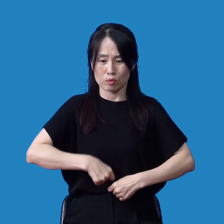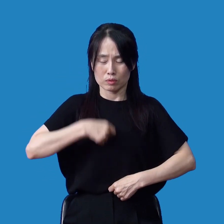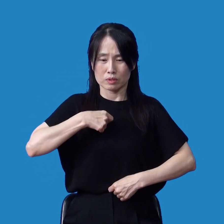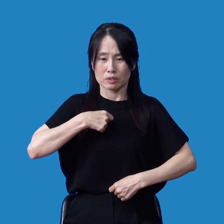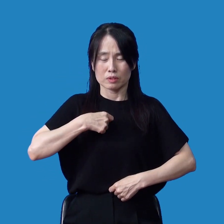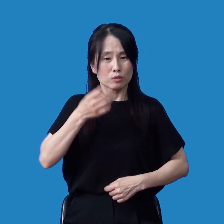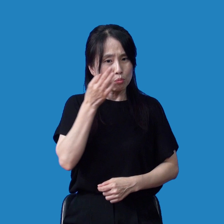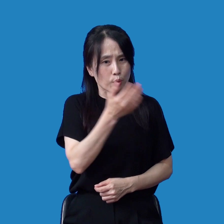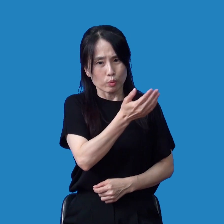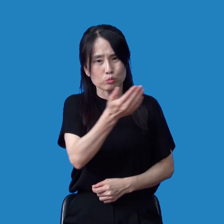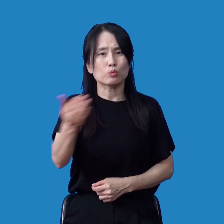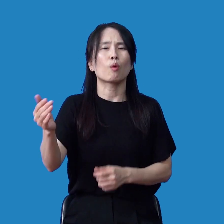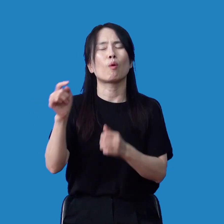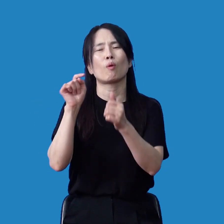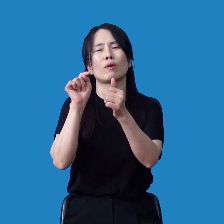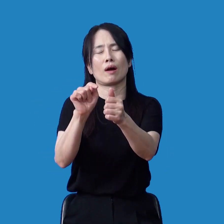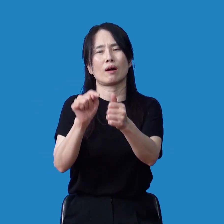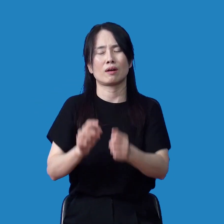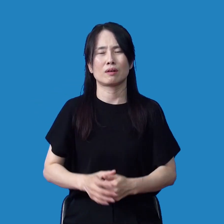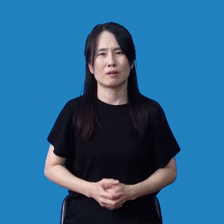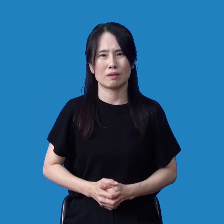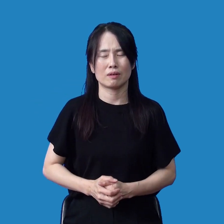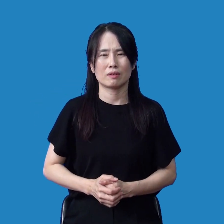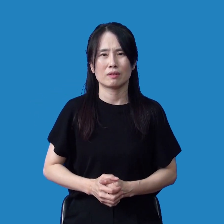넘치게 하라.